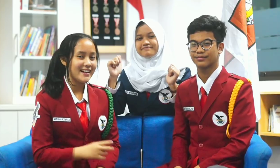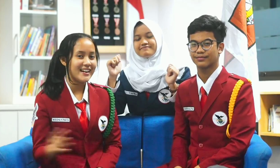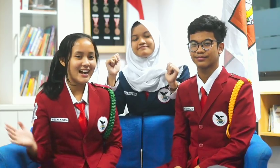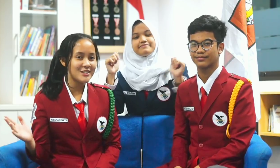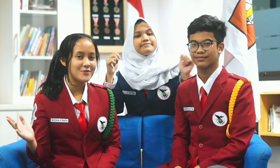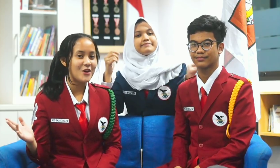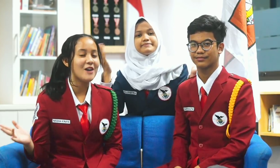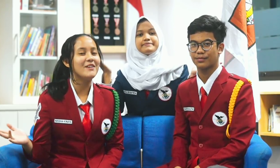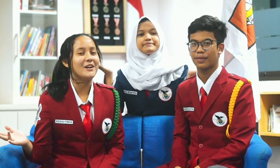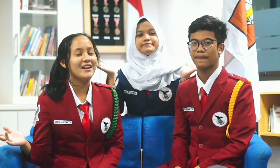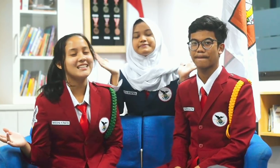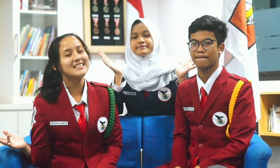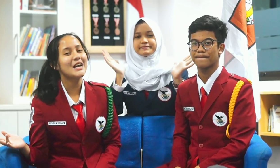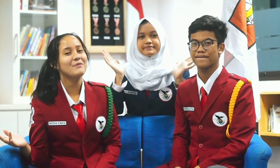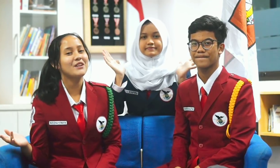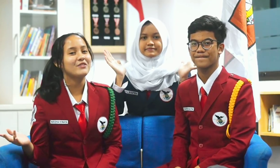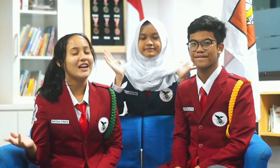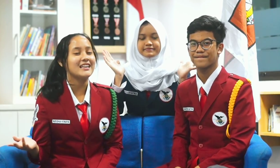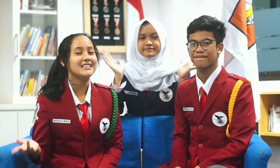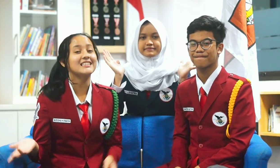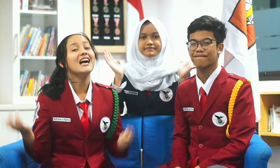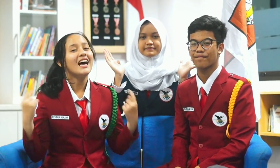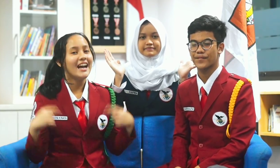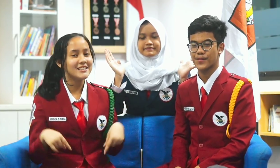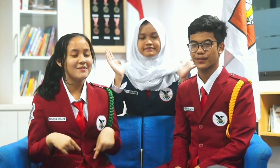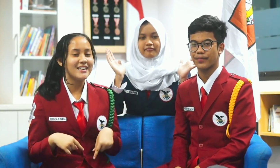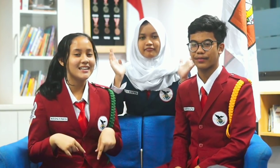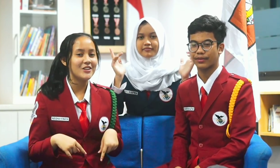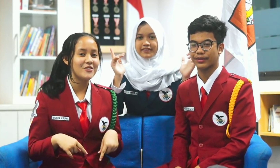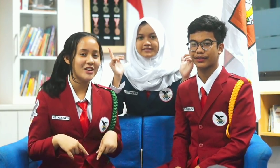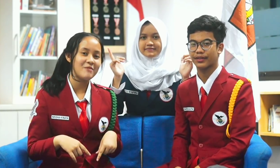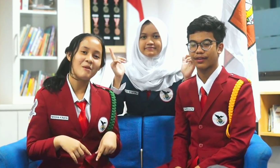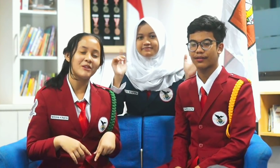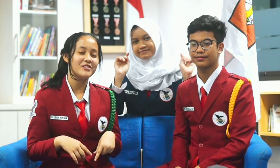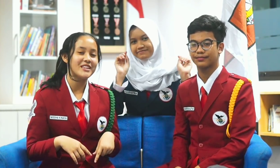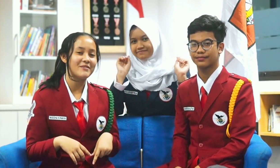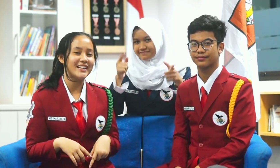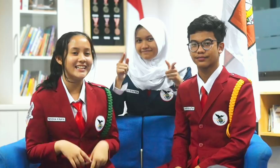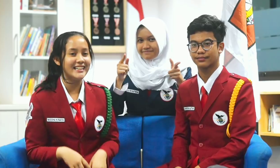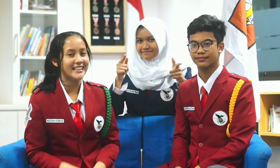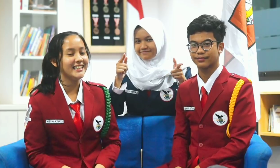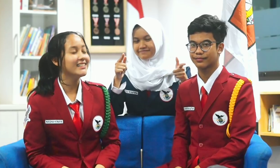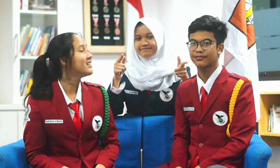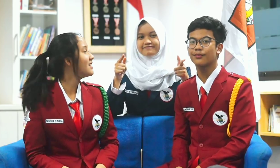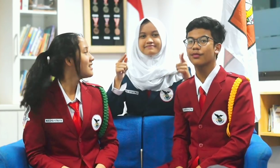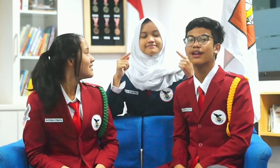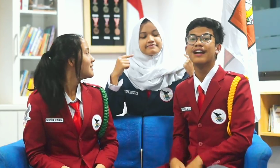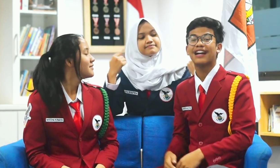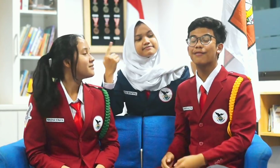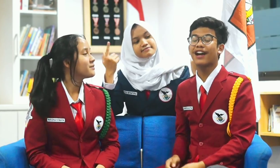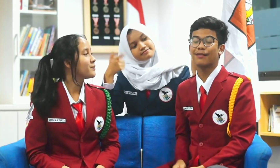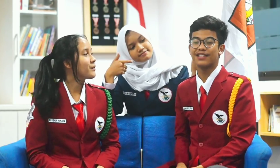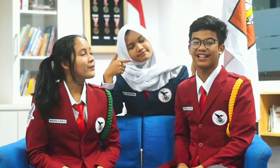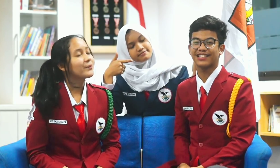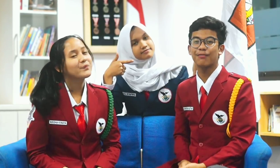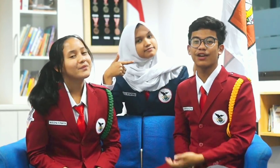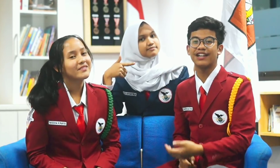kalian semua bagaimana sih cara pendaftaran ke SMA Negeri Unggulan Mamat Sitamrin ini. Kami akan menjelaskan mulai dari